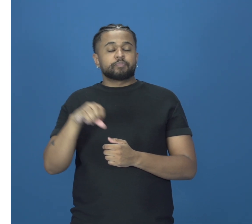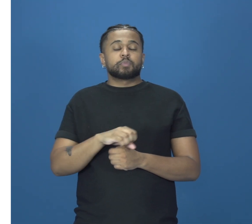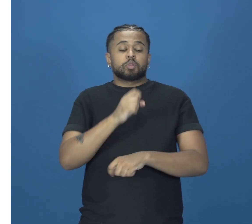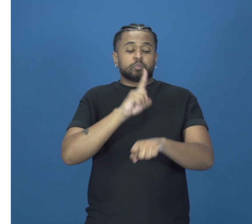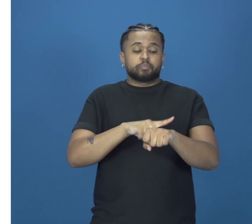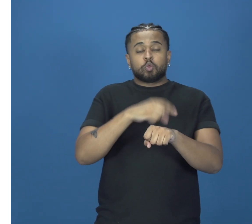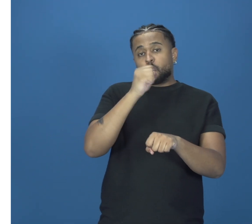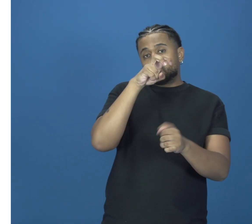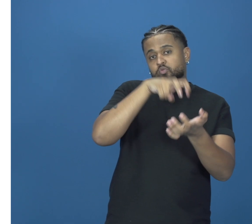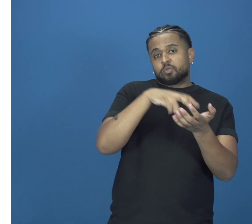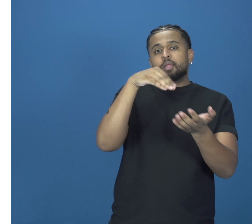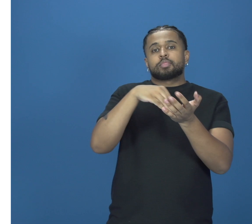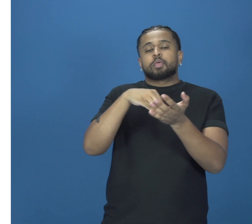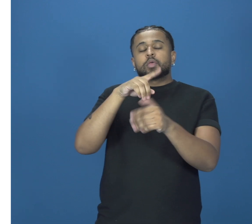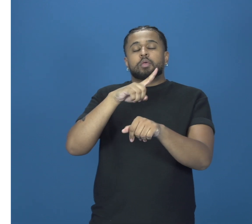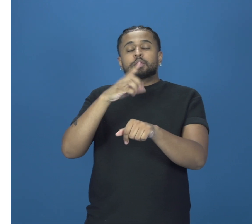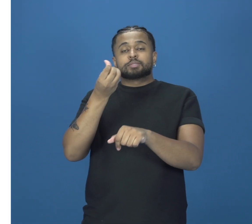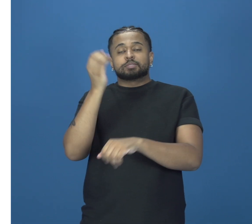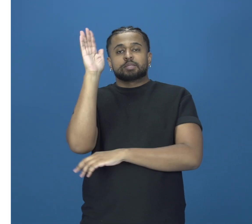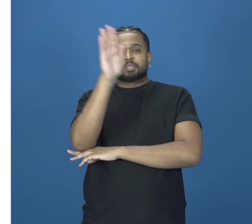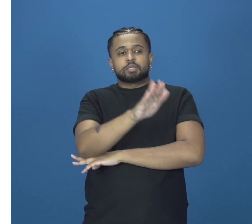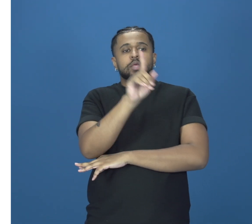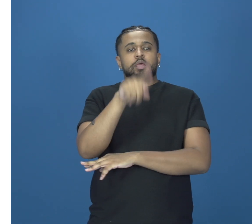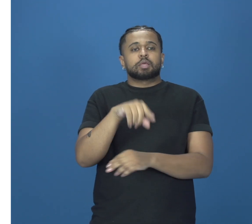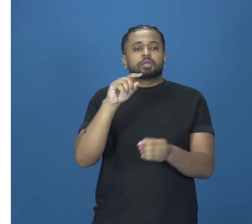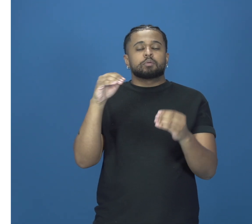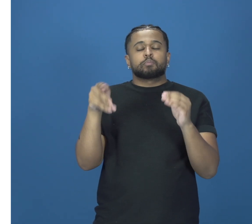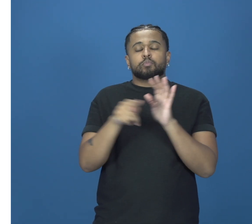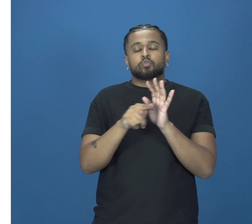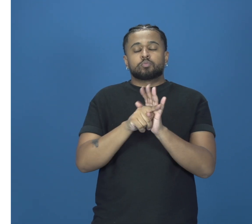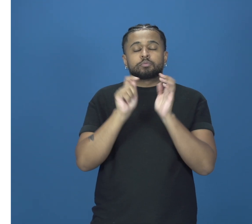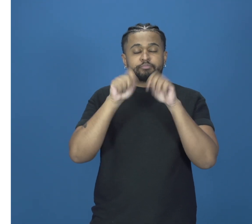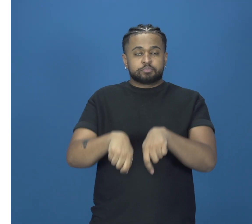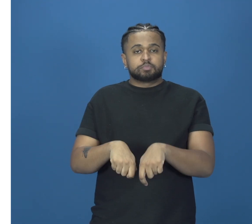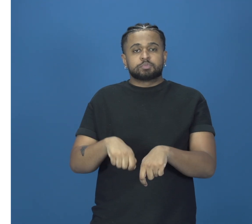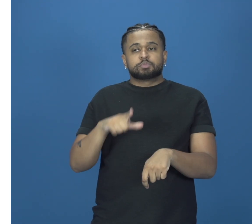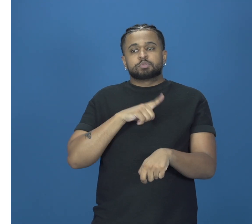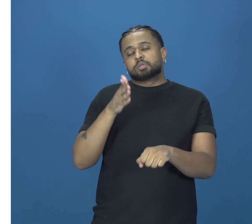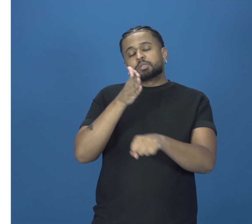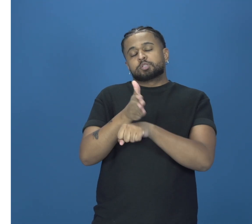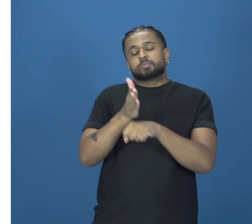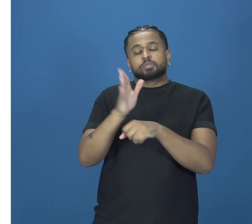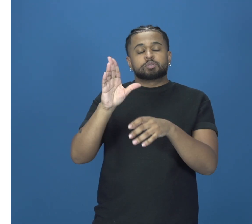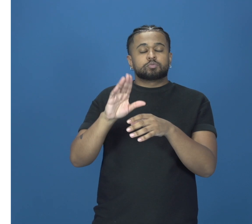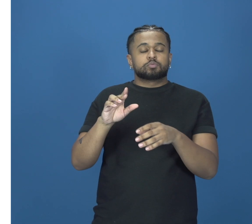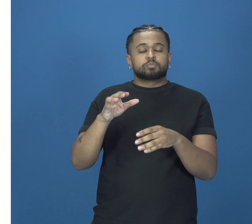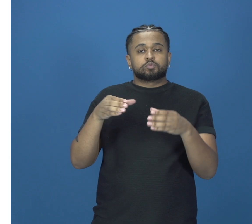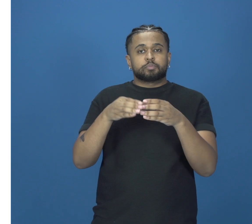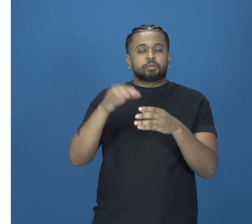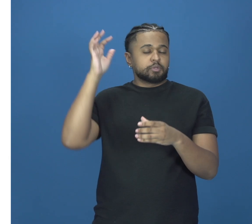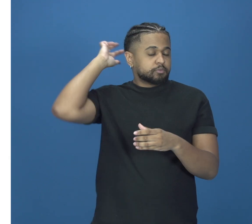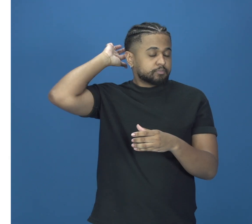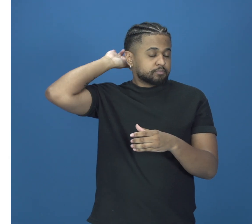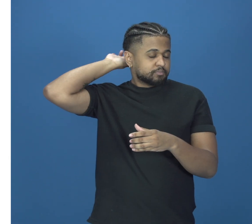9659, das 8 horas às 18 horas, que será realizado de acordo com a capacidade de atendimento da